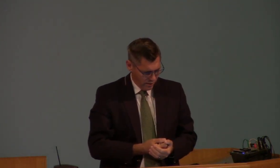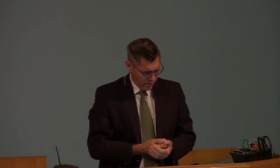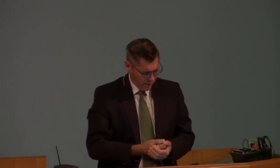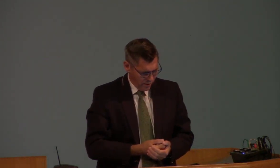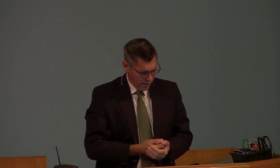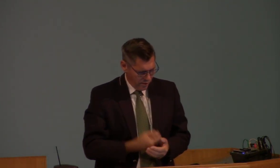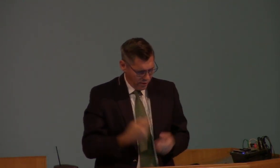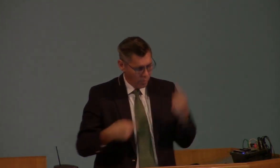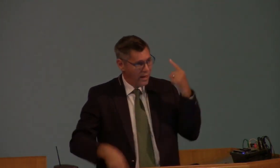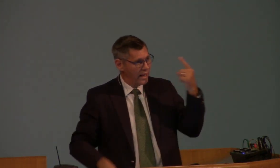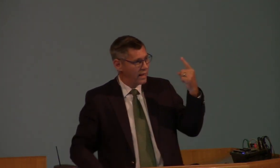Nommer 1.